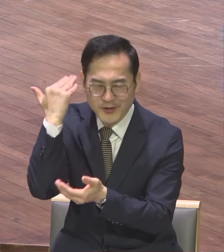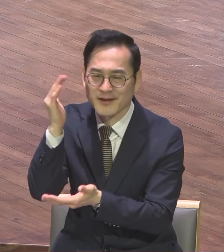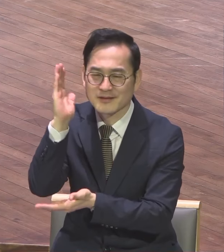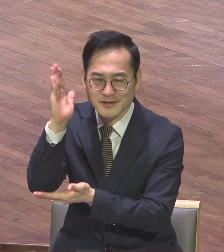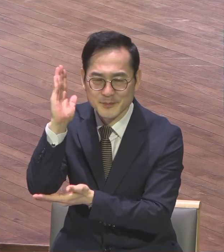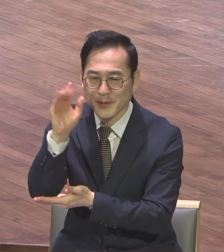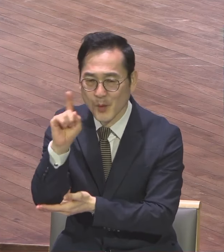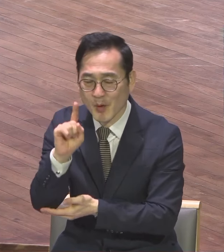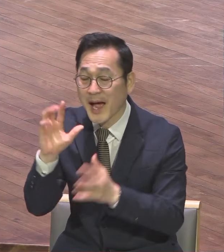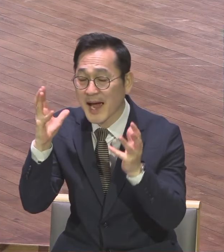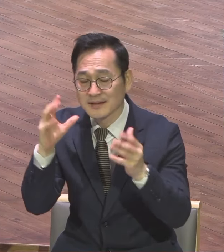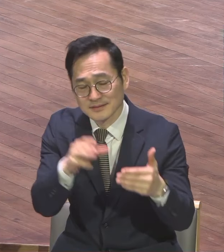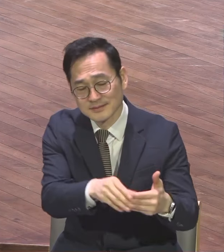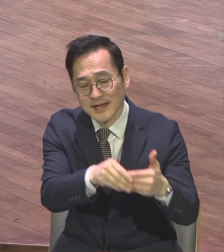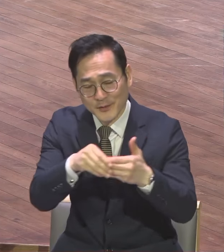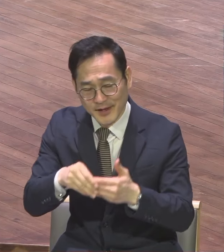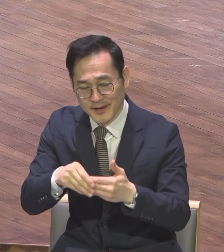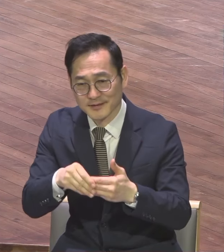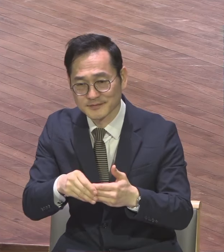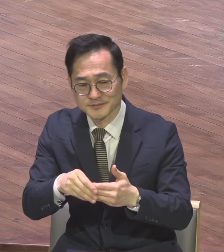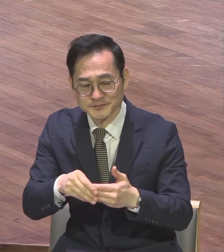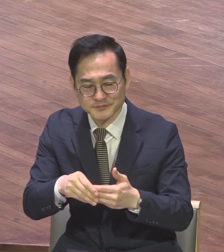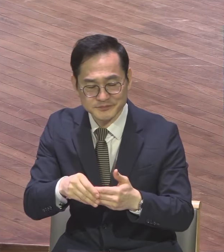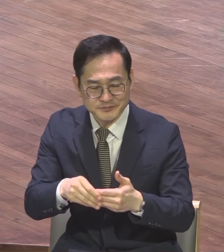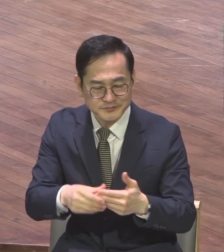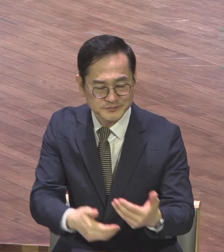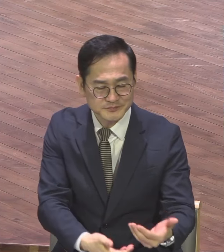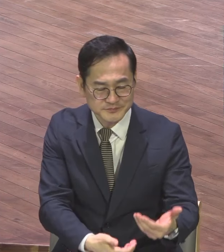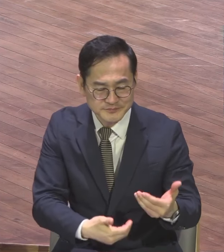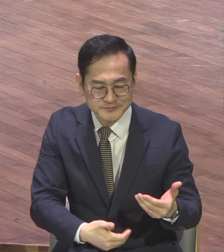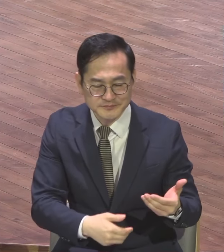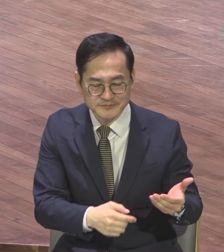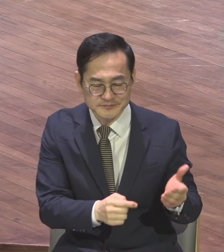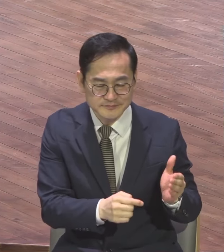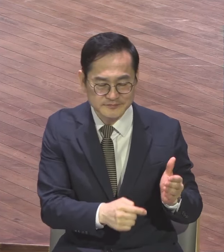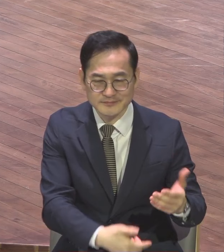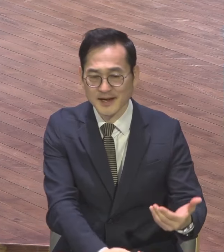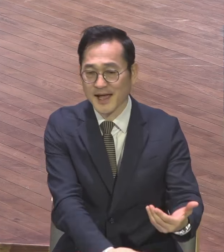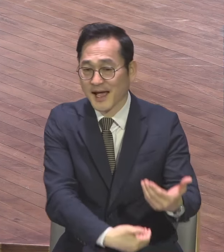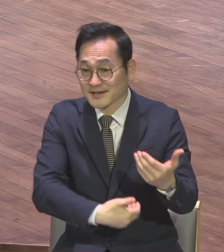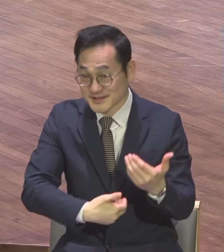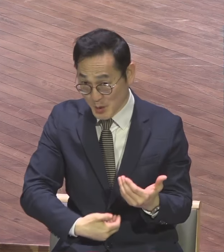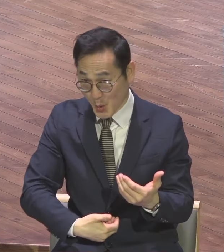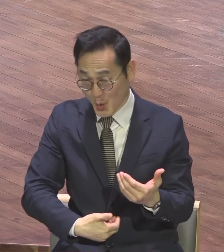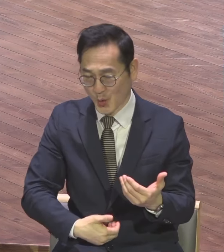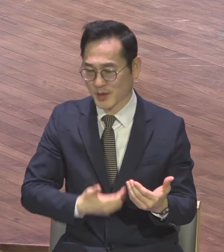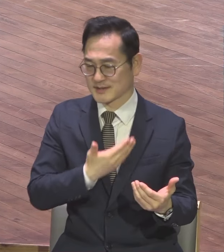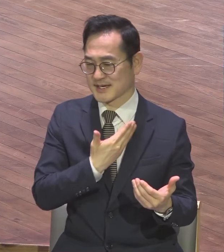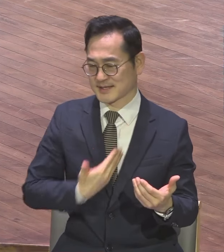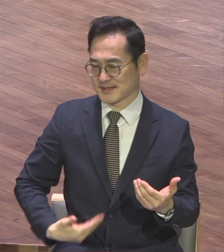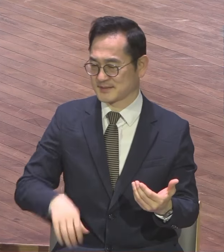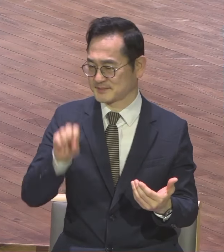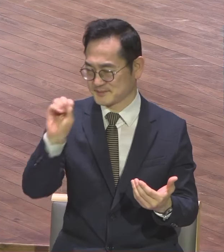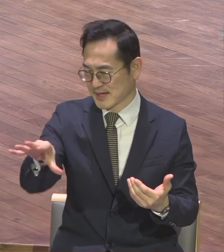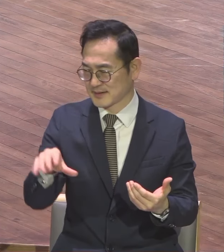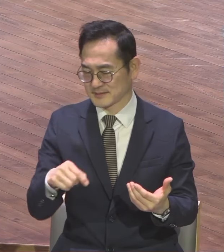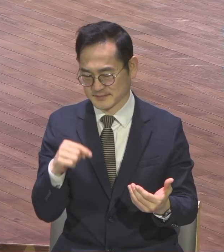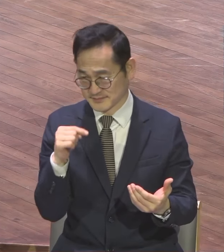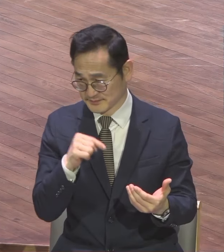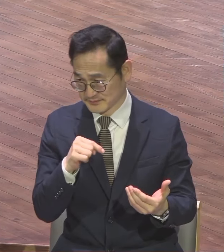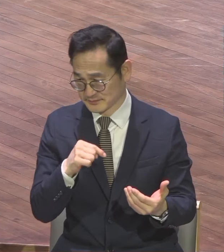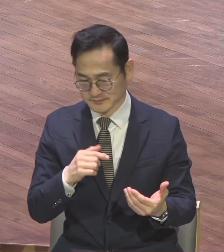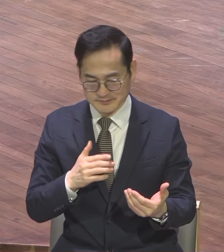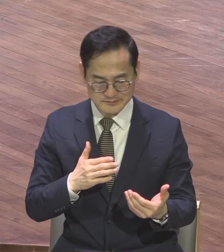아이 하나를 데려다가 그들 가운데 세우시고 안으시며 제자들에게 이르시되 누구든지